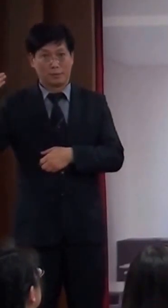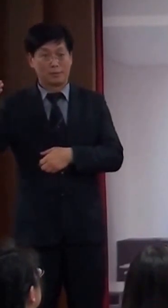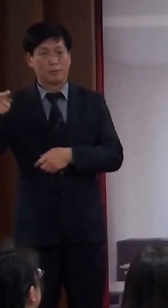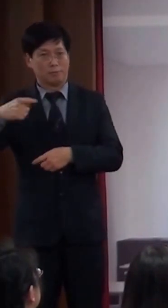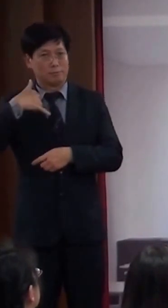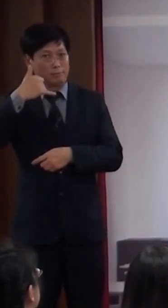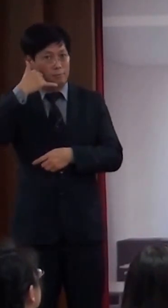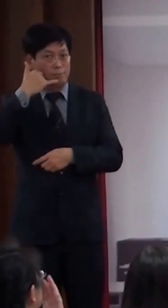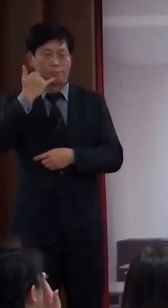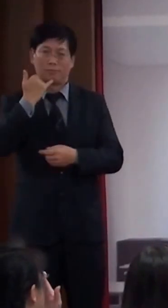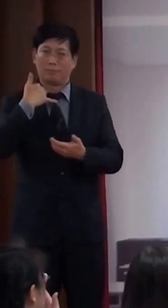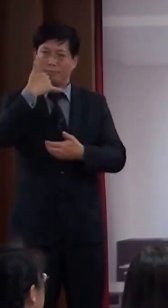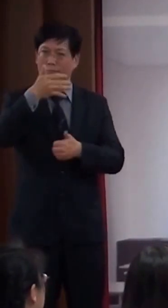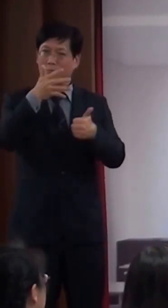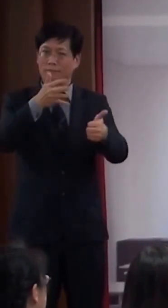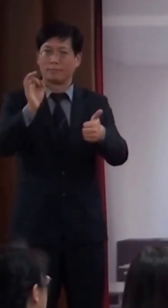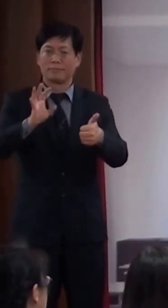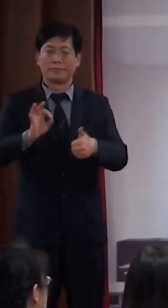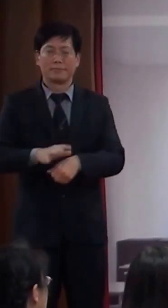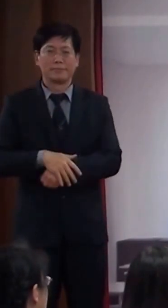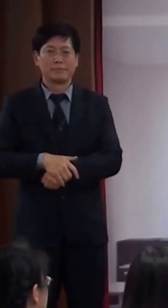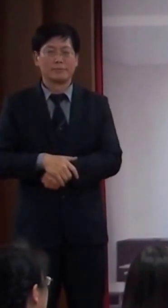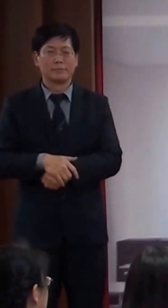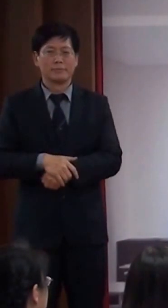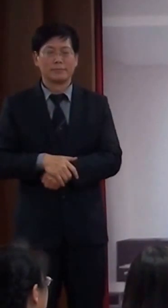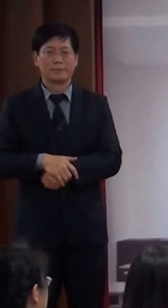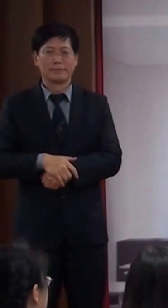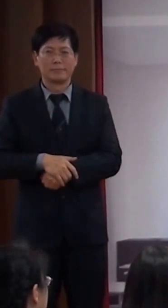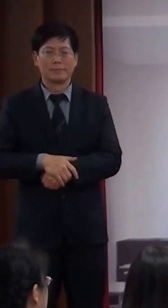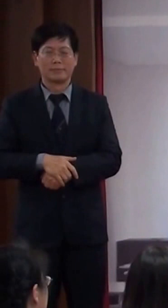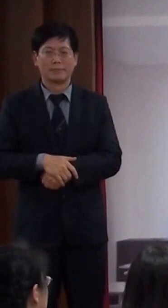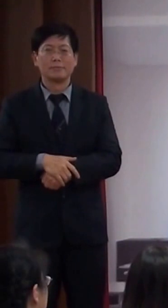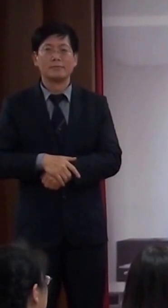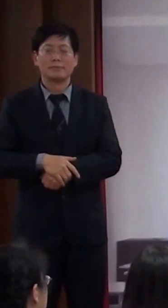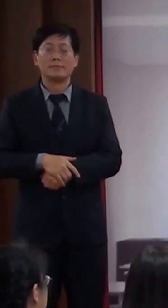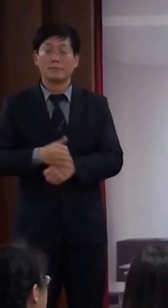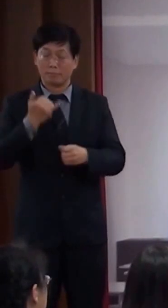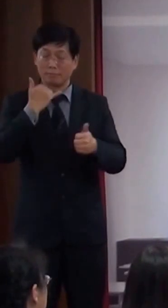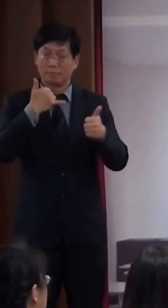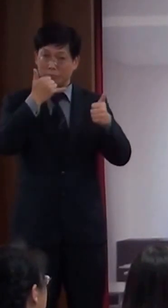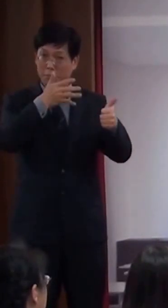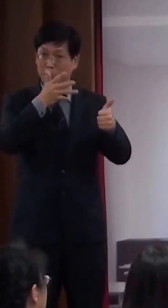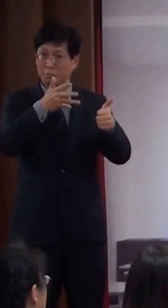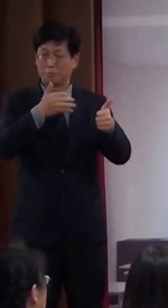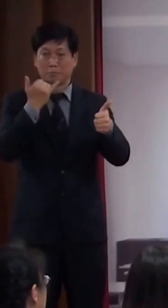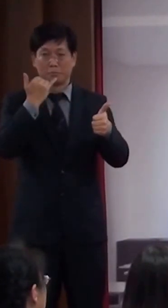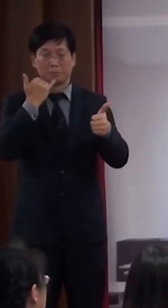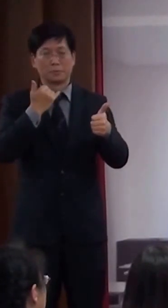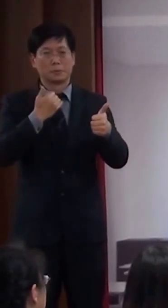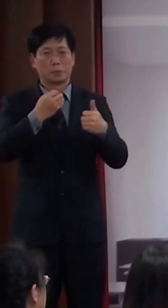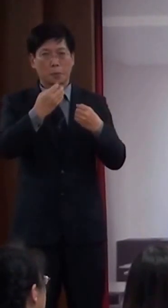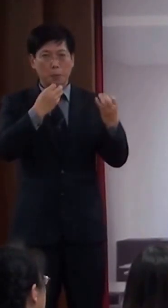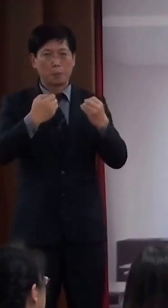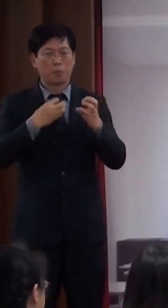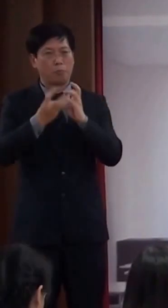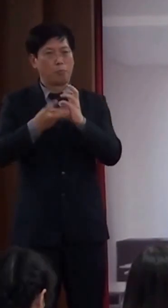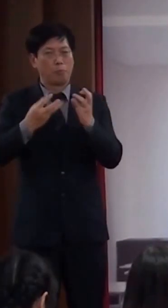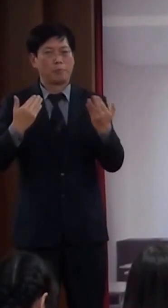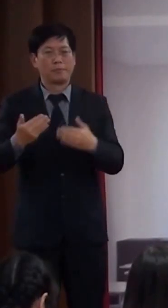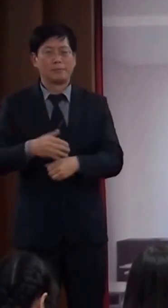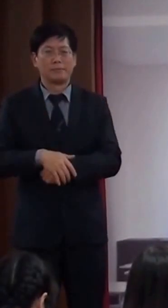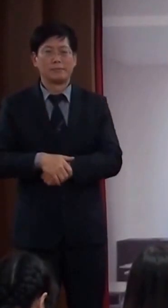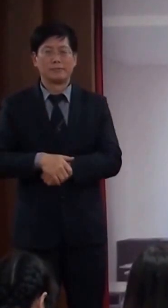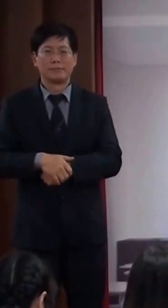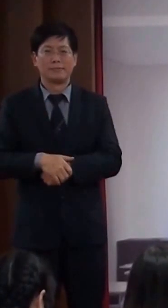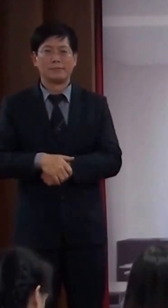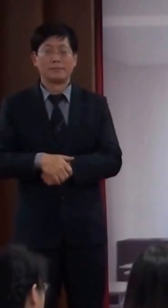0800-512-899的这个免费的服务电话，哈，那向这边查询呢，可以获得很多的解决。